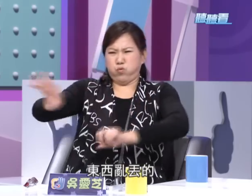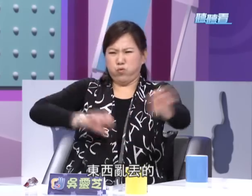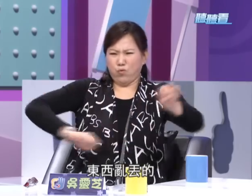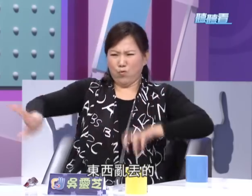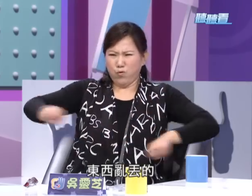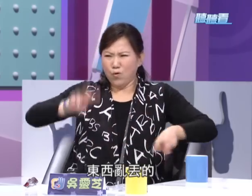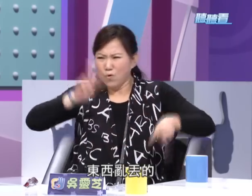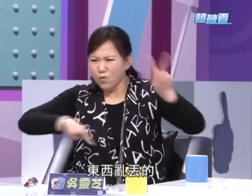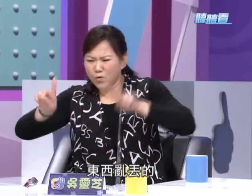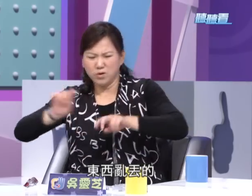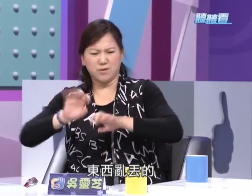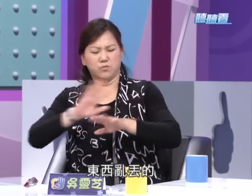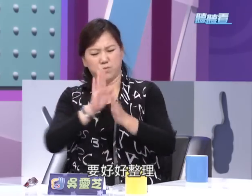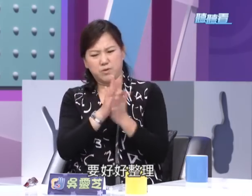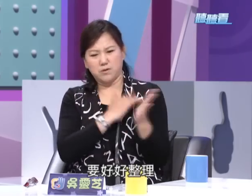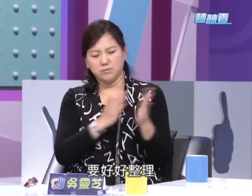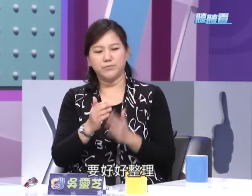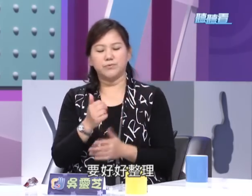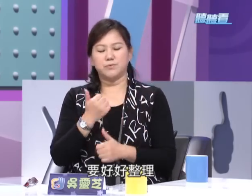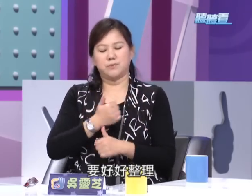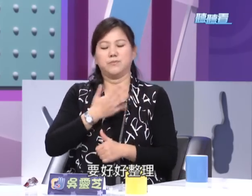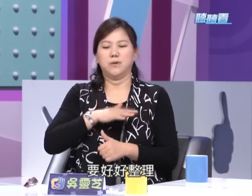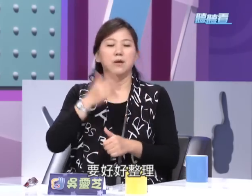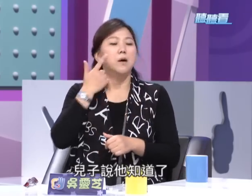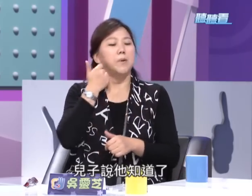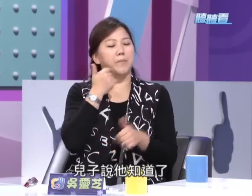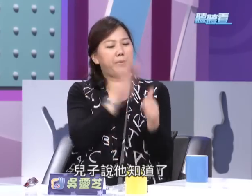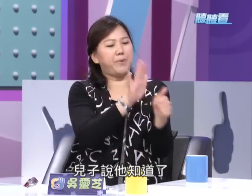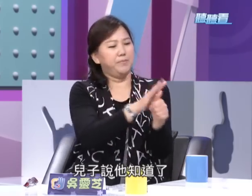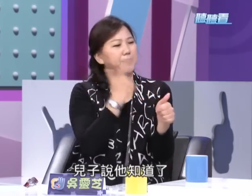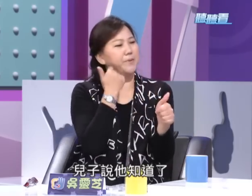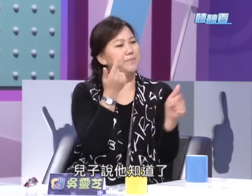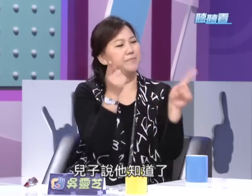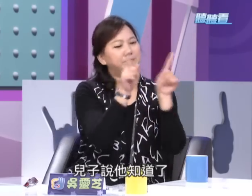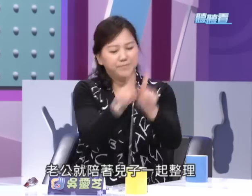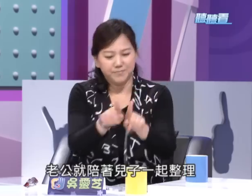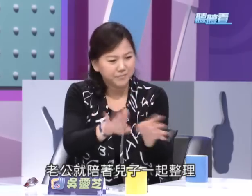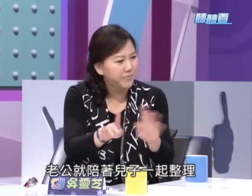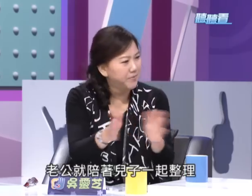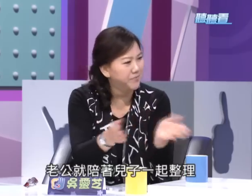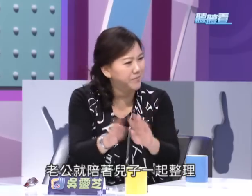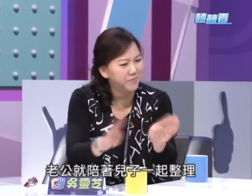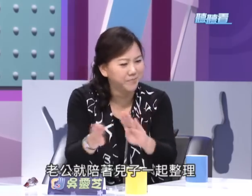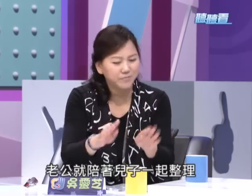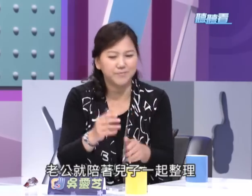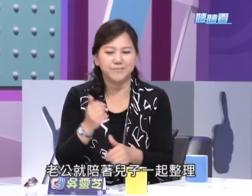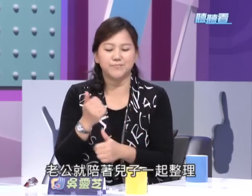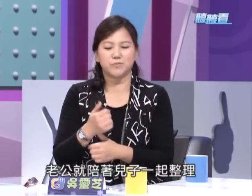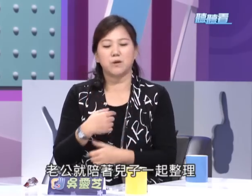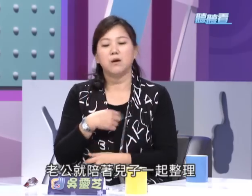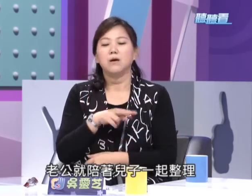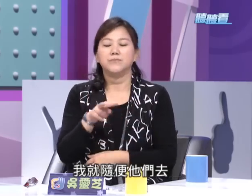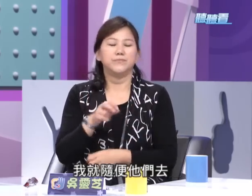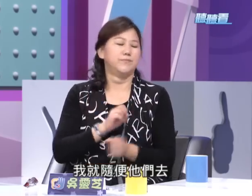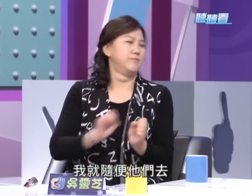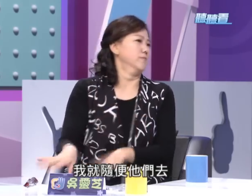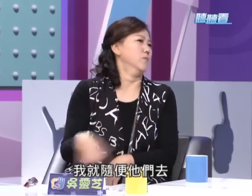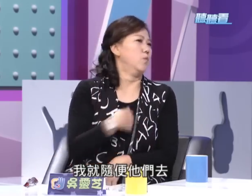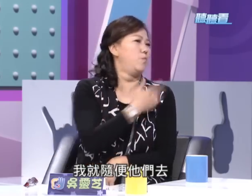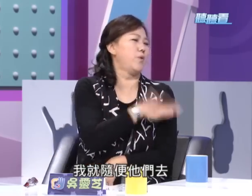西乱丢的，要好好整理。儿子说他知道了，老公就陪着儿子一起整理，我呢就随便他